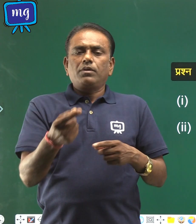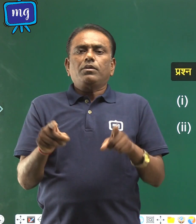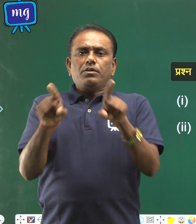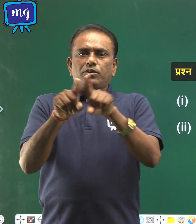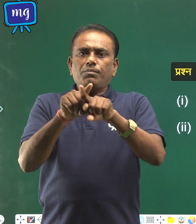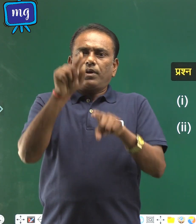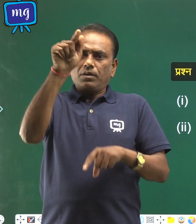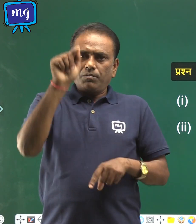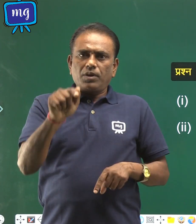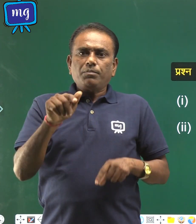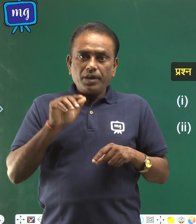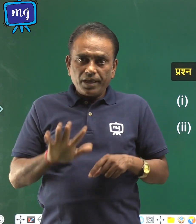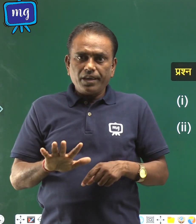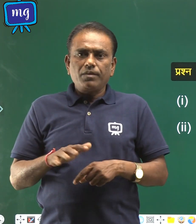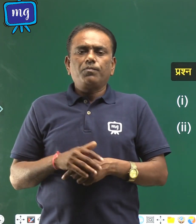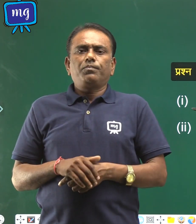समानुपात में है?